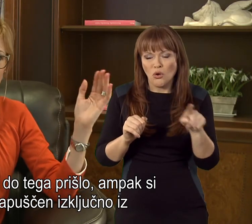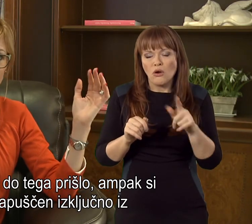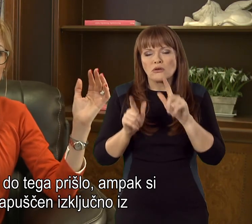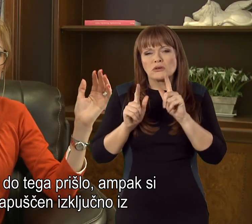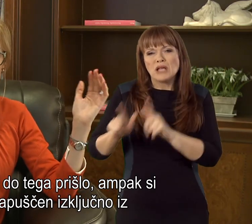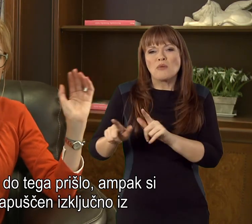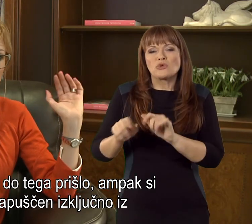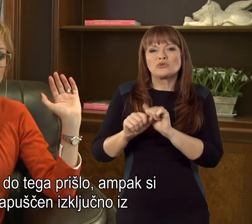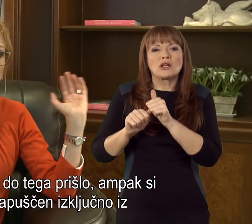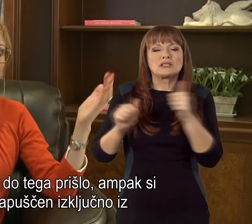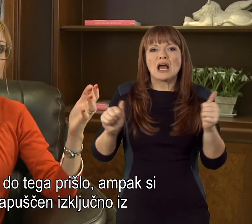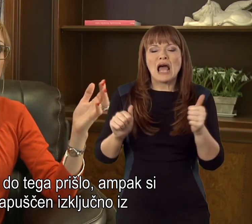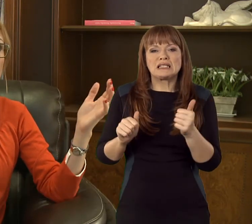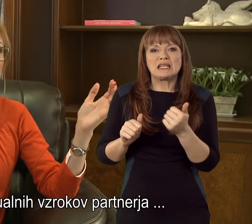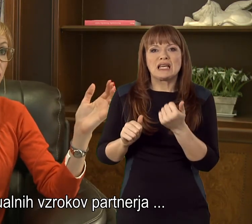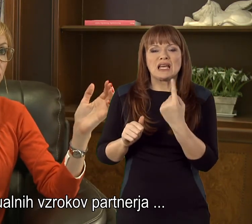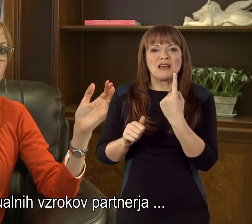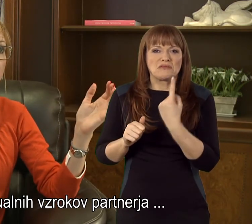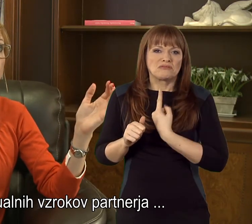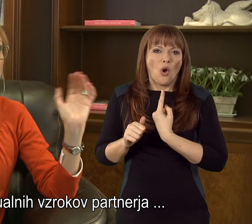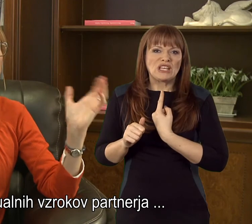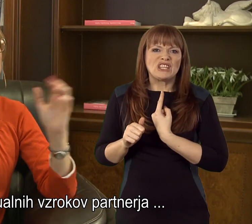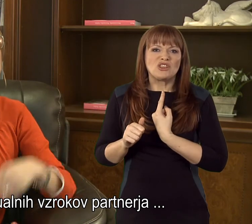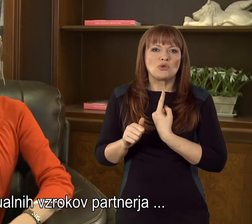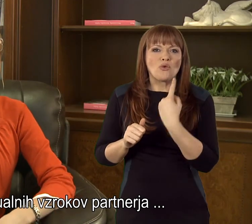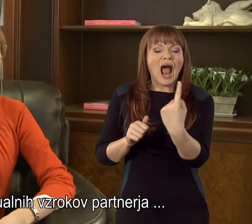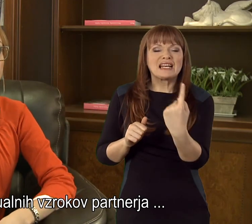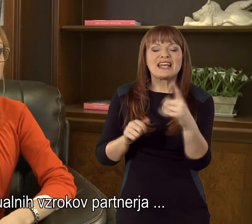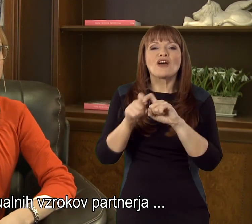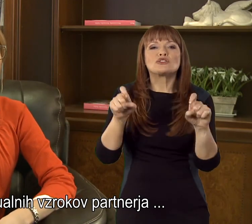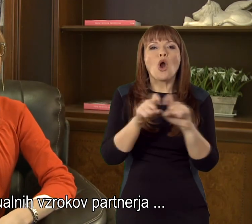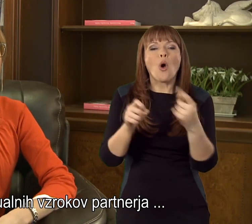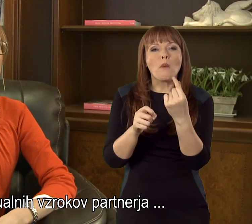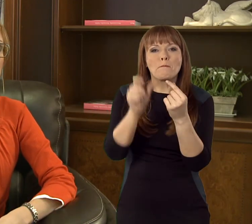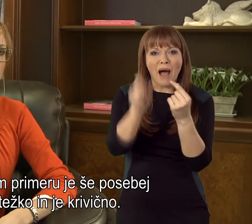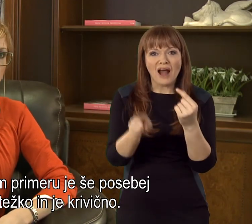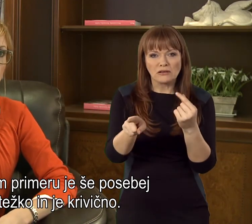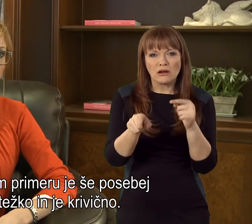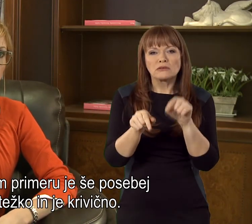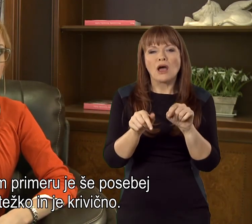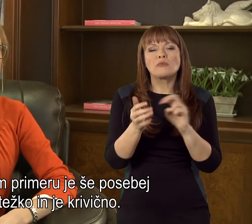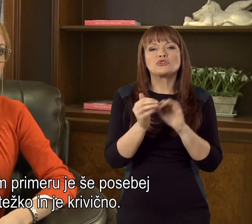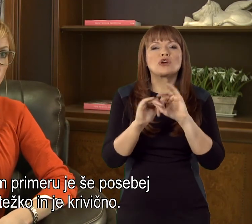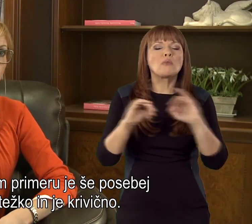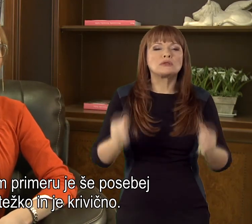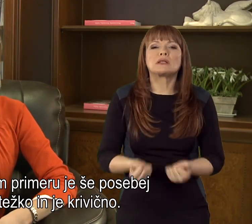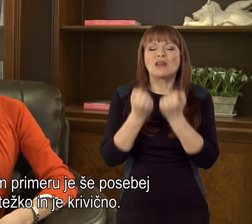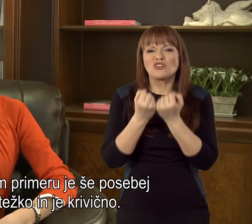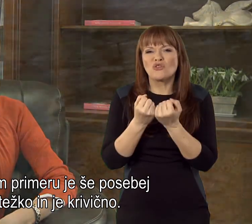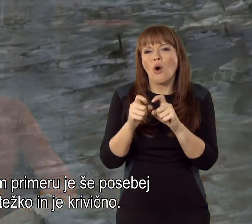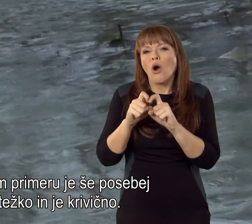ampak si zapuščen zaradi izključno individualnih vzrokov partnerja, ne? Tam je še posebej težko in je